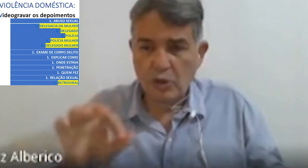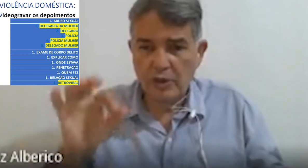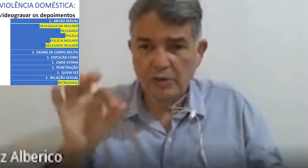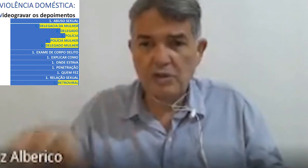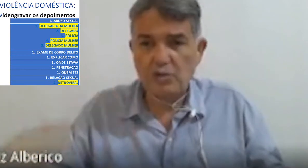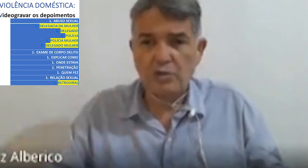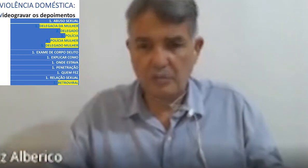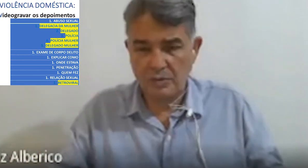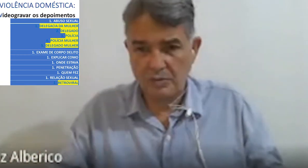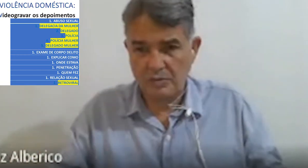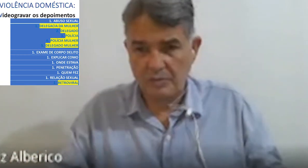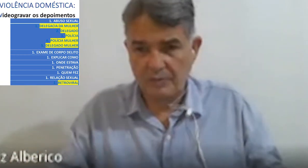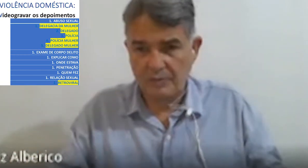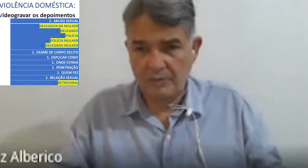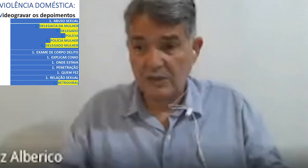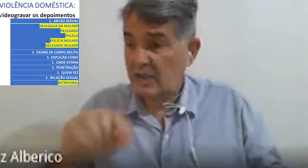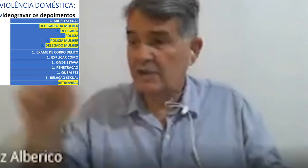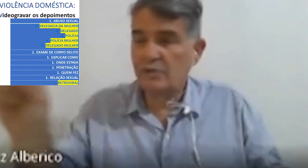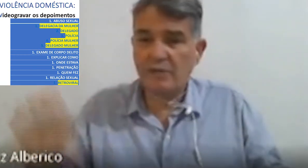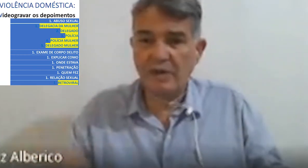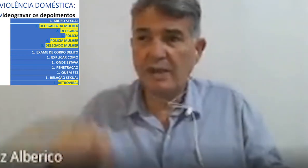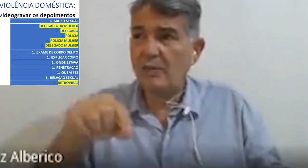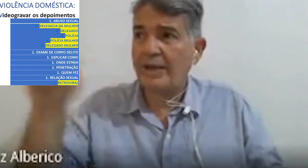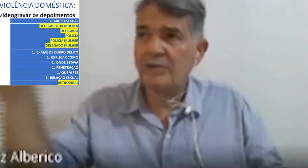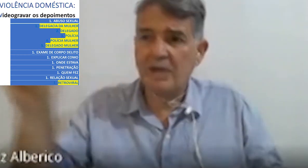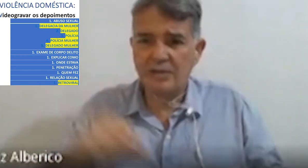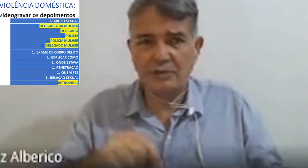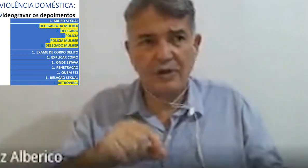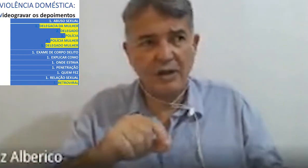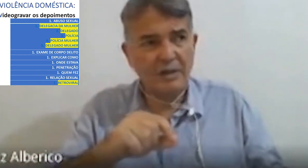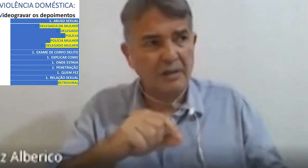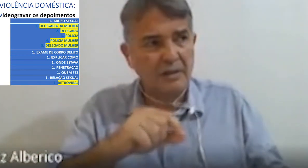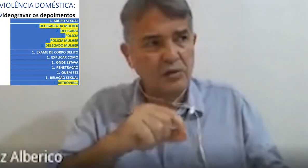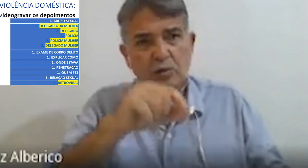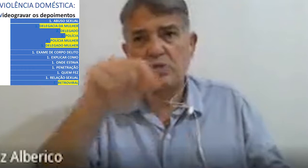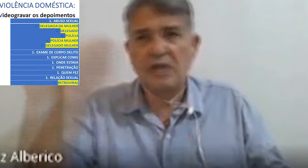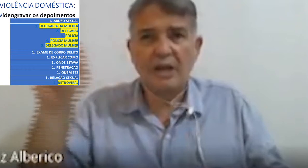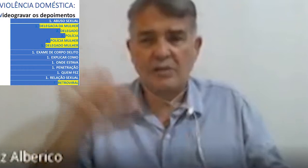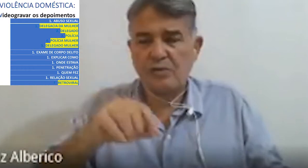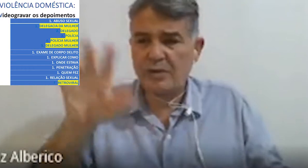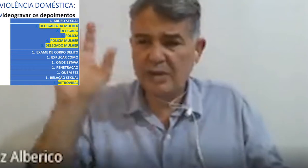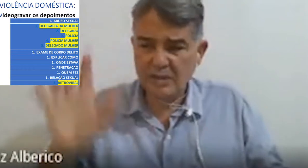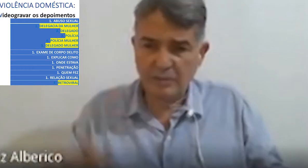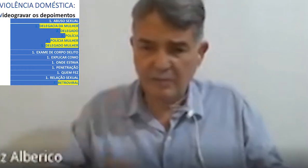Só de surdo. Sexo vem, namorado sexo vem, surdo sexo, coisa desse tipo,